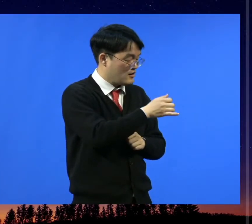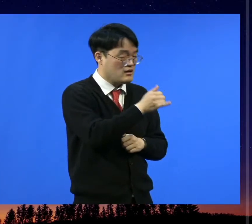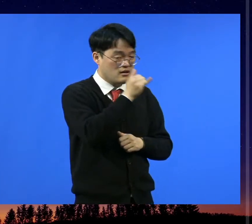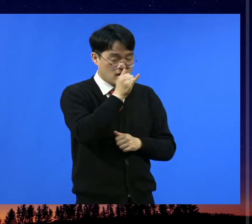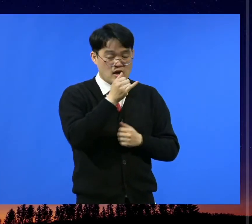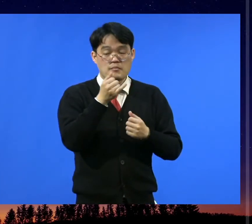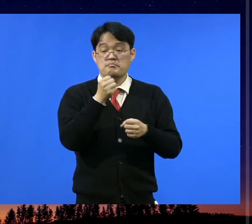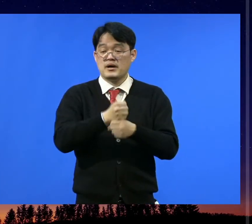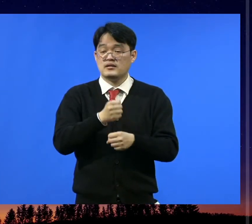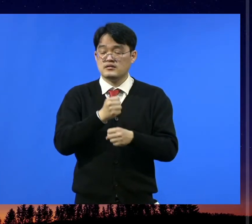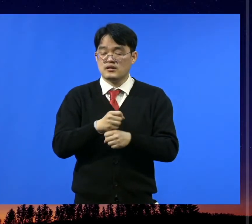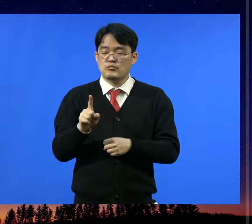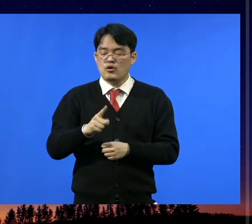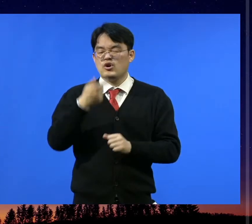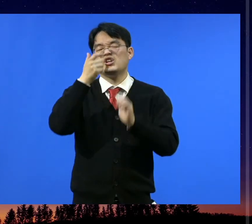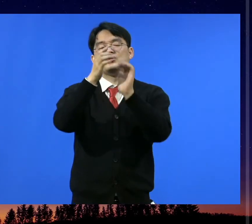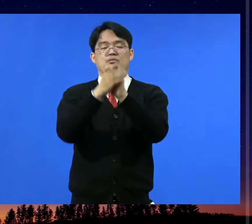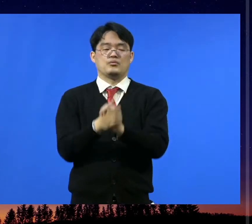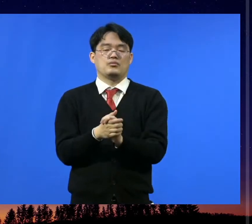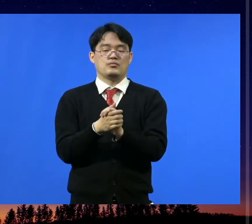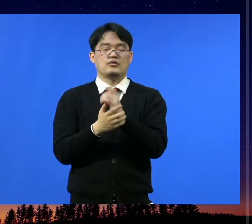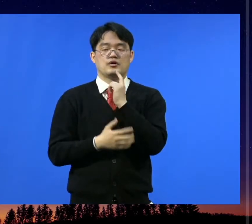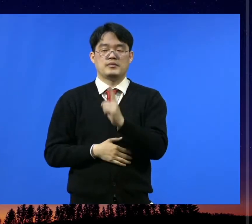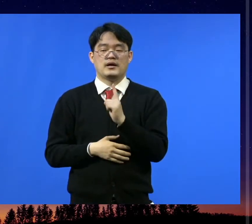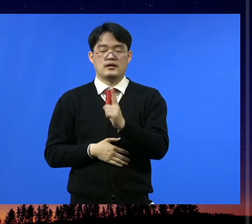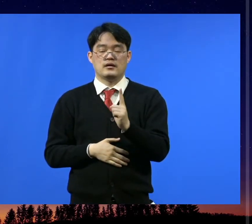마귀는 우리가 전신갑주를 입고 무기를